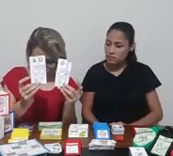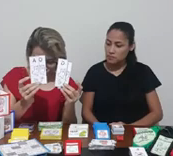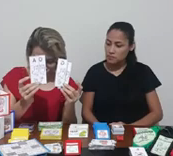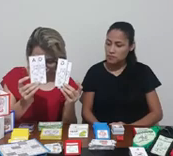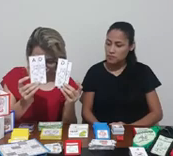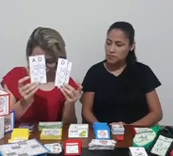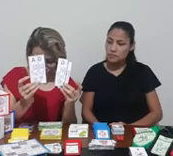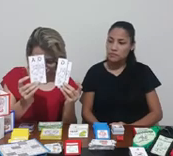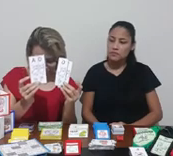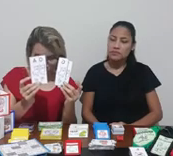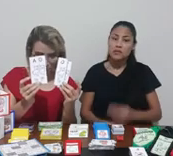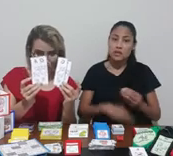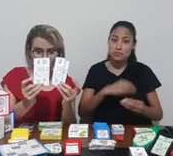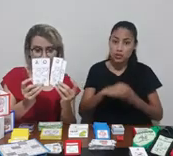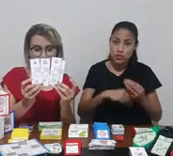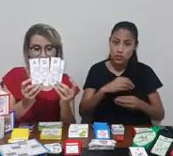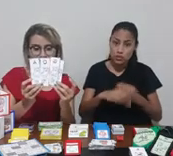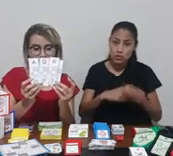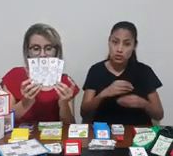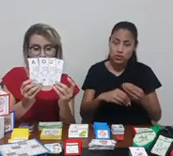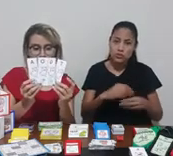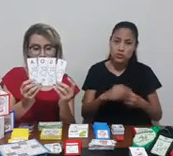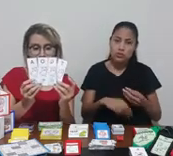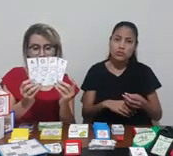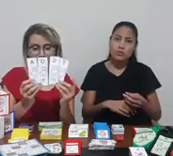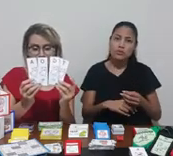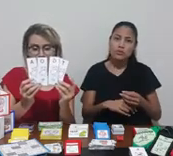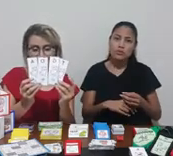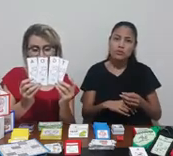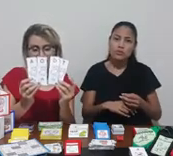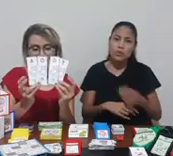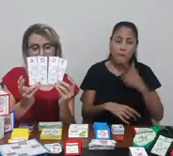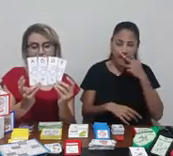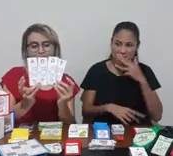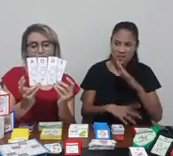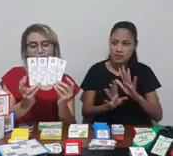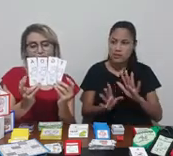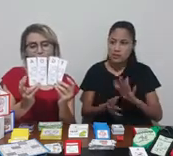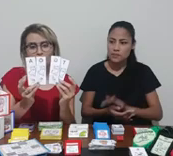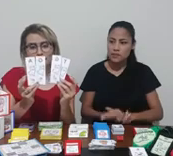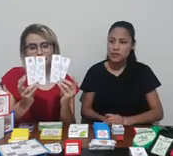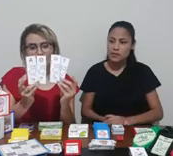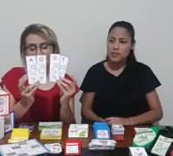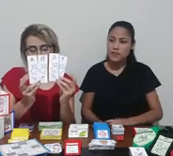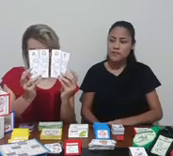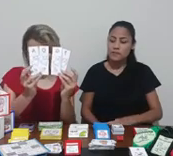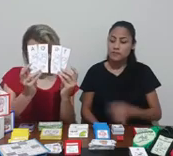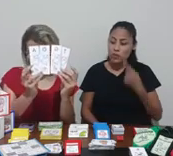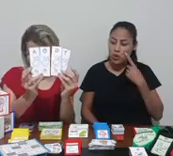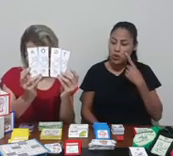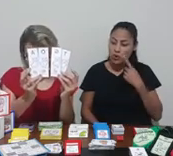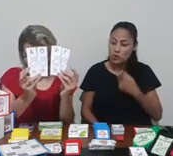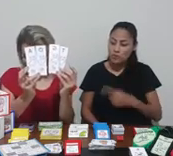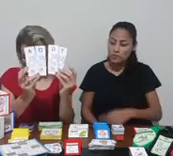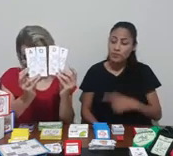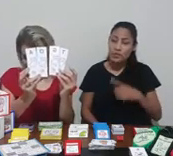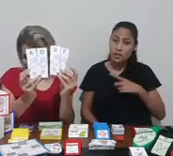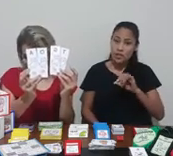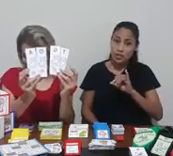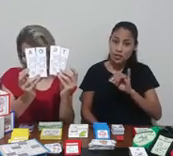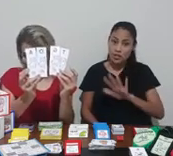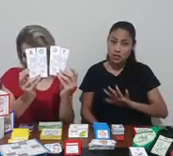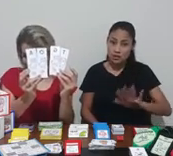Eu misturo e como é poucas palavras, eles ficam bem parecidinhos, né? Aí veja bem, aqui a gente tem uma imagem,